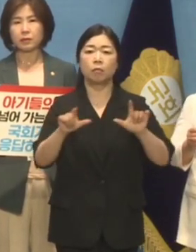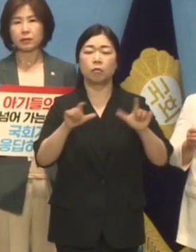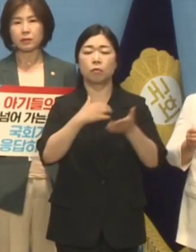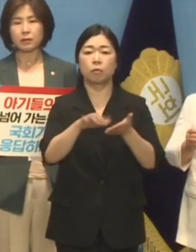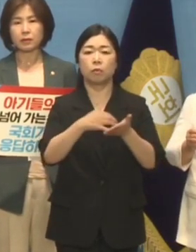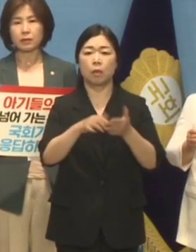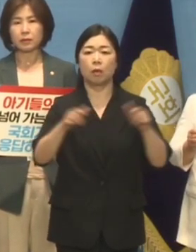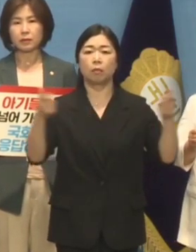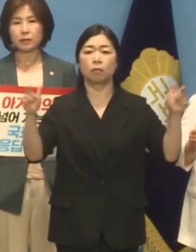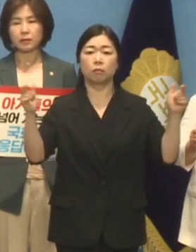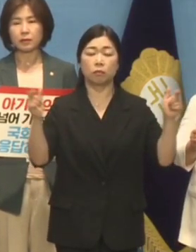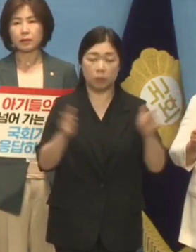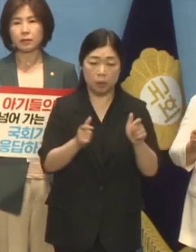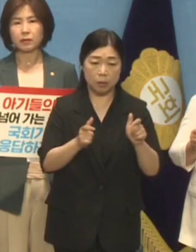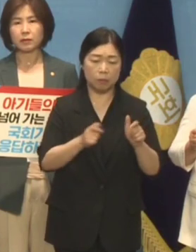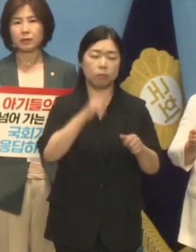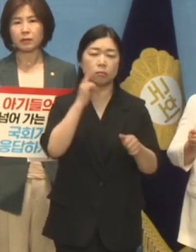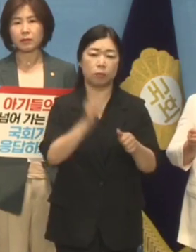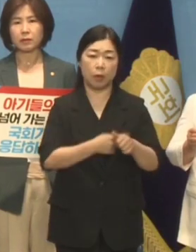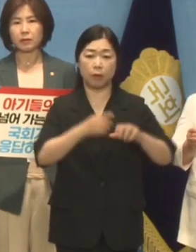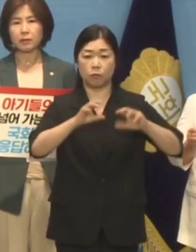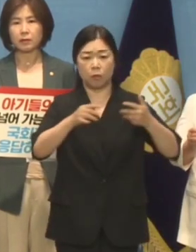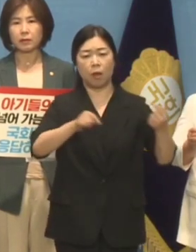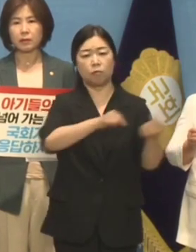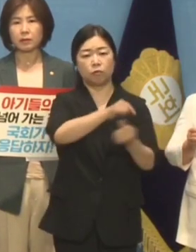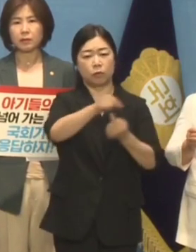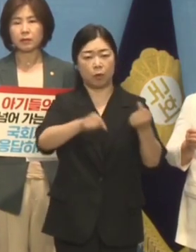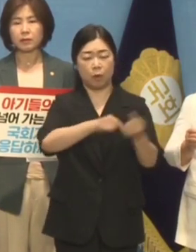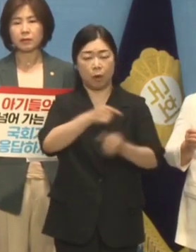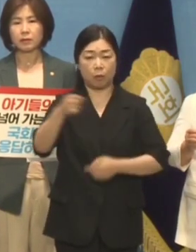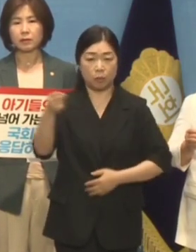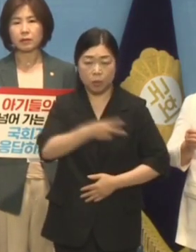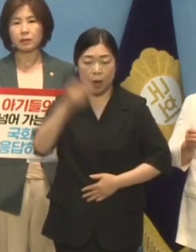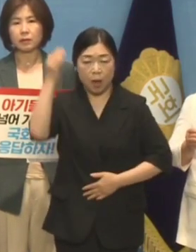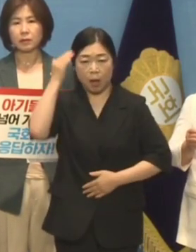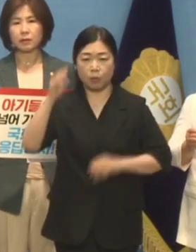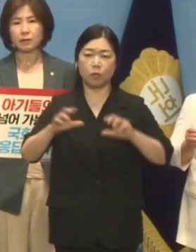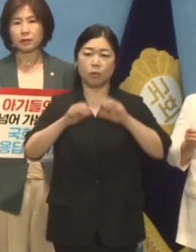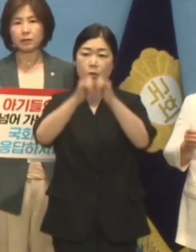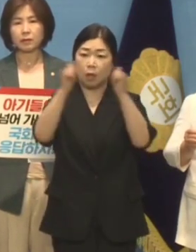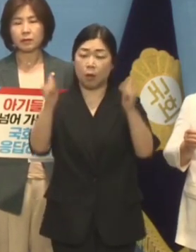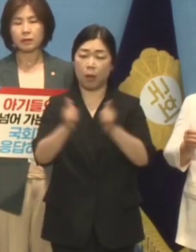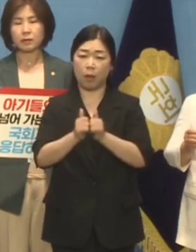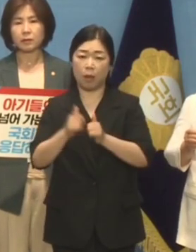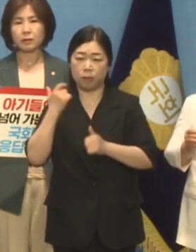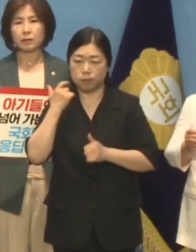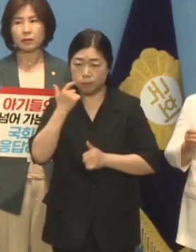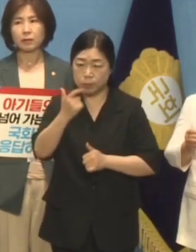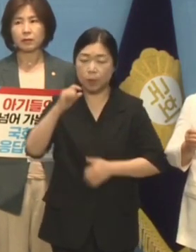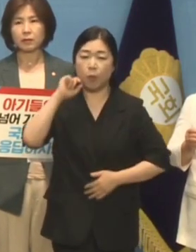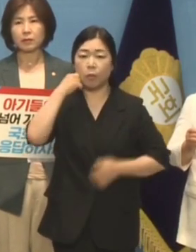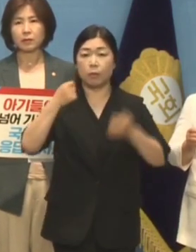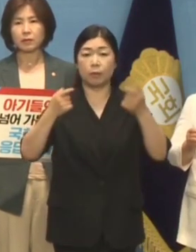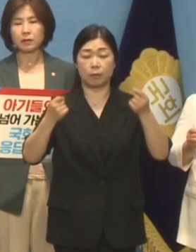해서 국가의 운영 자체, 대한민국의 사회 유지 자체가 어려운